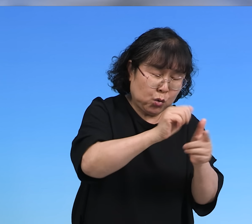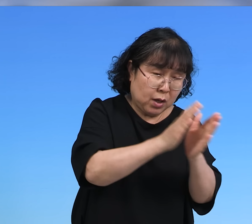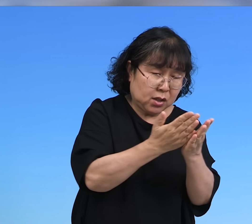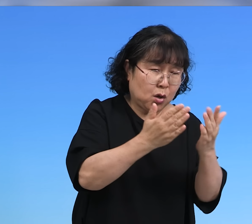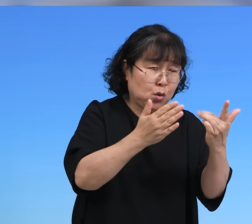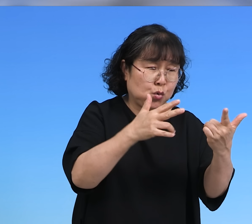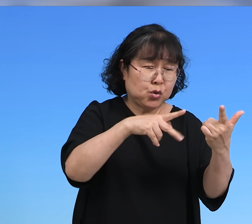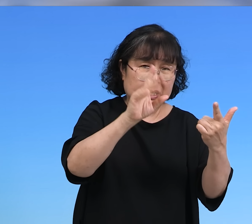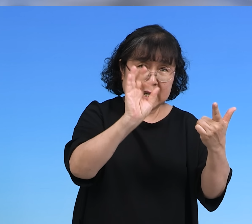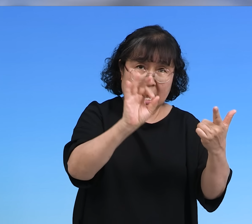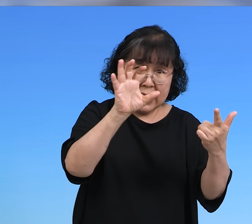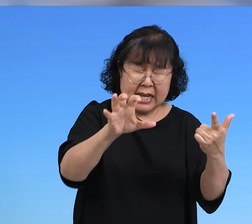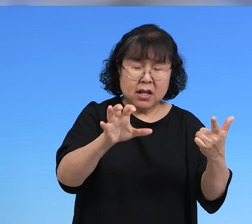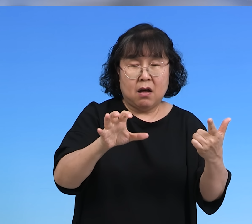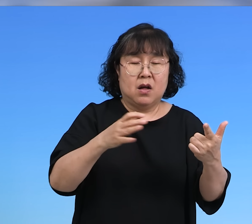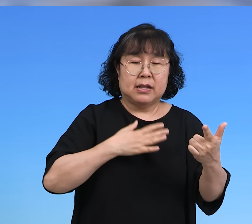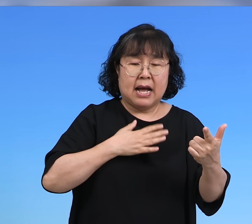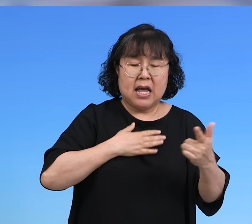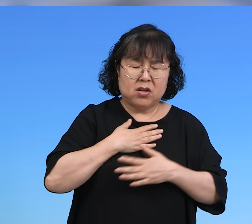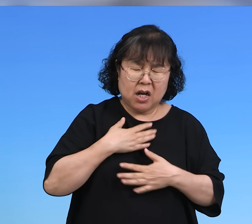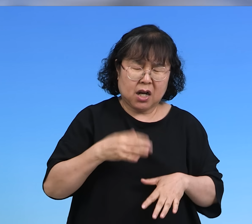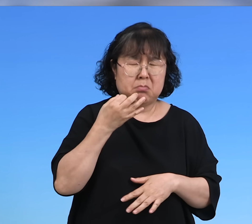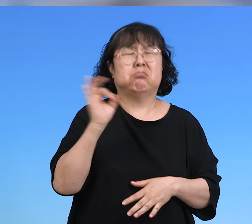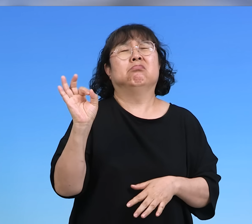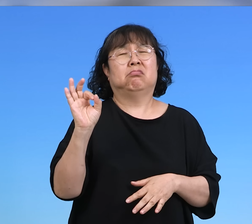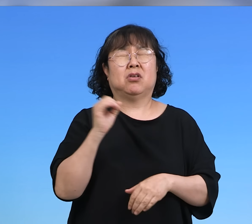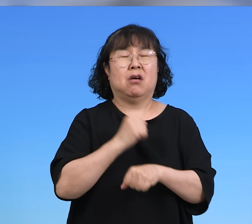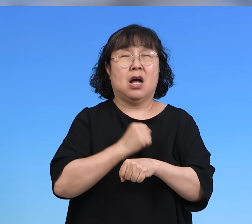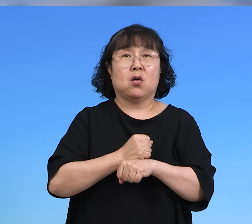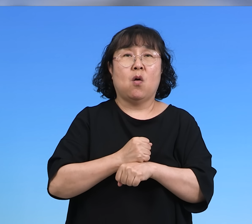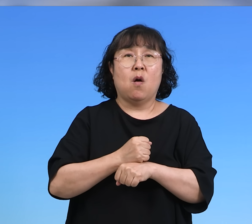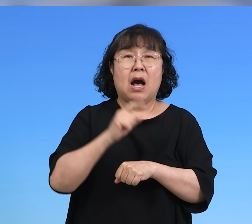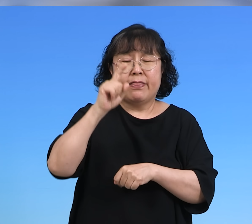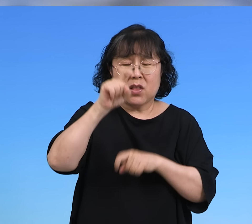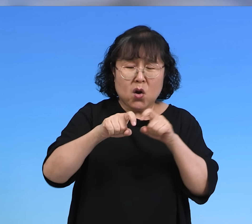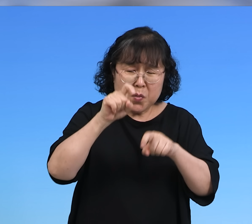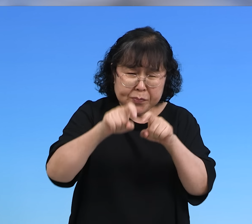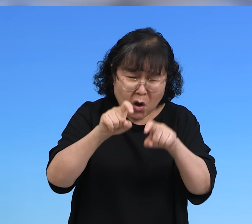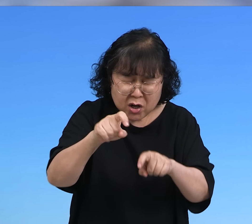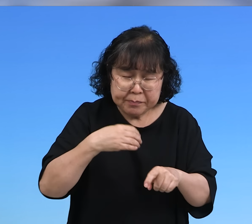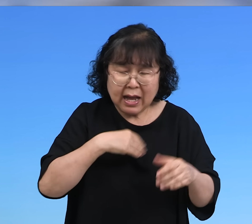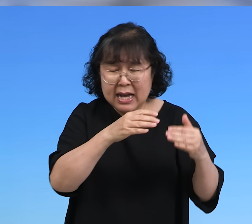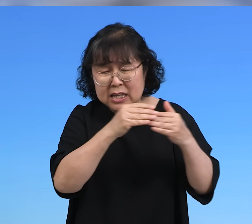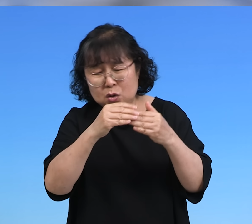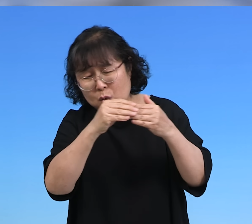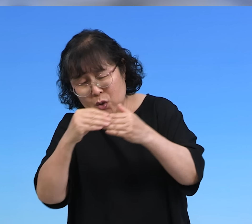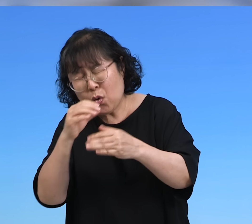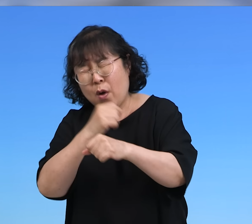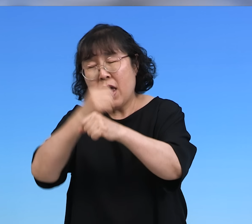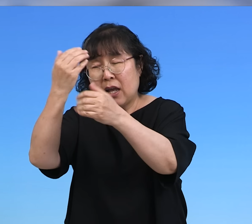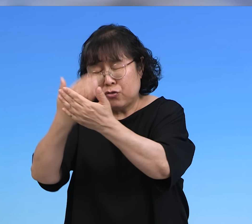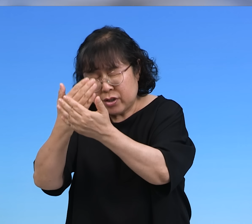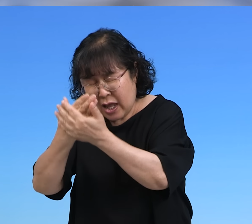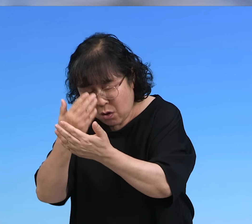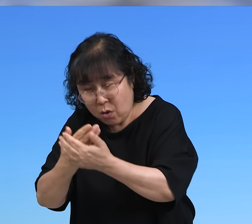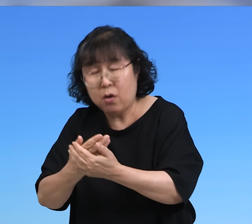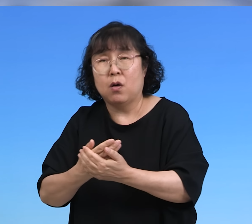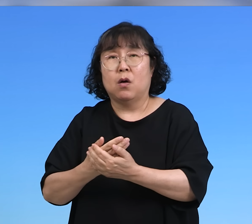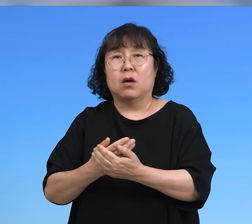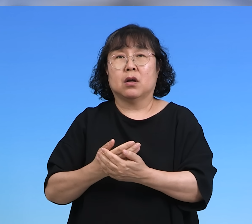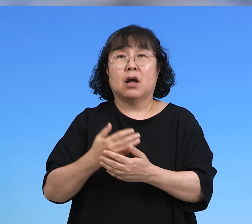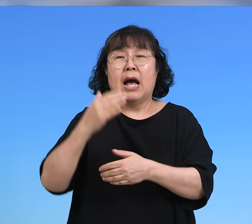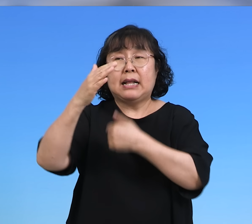걸음 한 걸음 하나님께 여쭙고 의뢰하고, 그분이 늘 나를 인도해 주셔서 네가 참 부족한 게